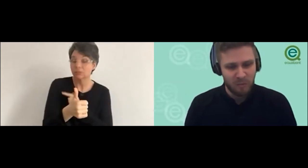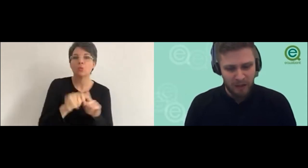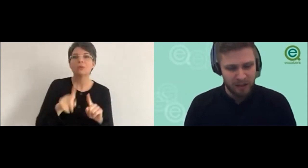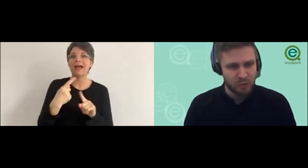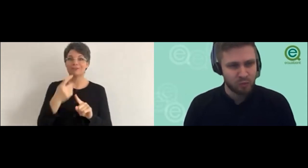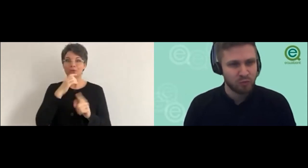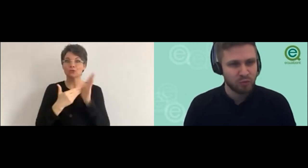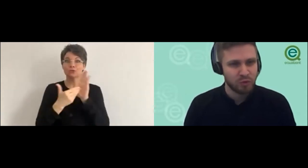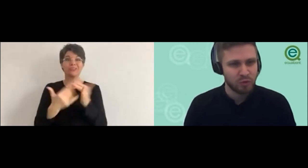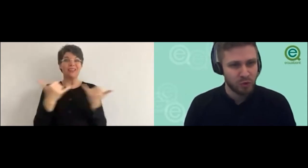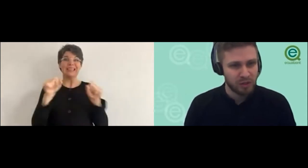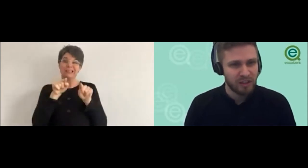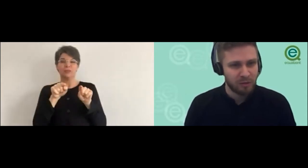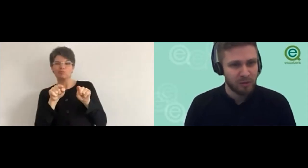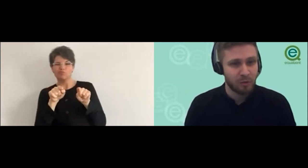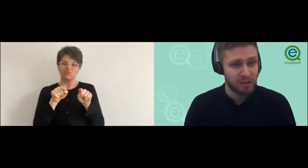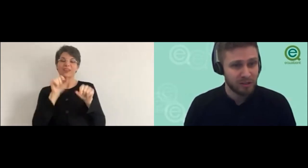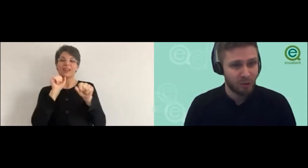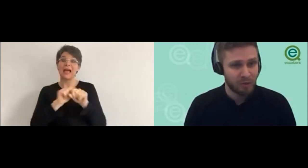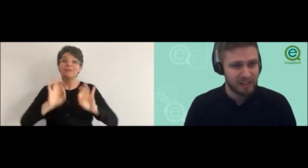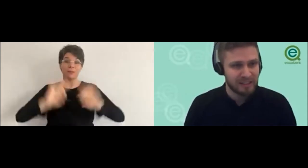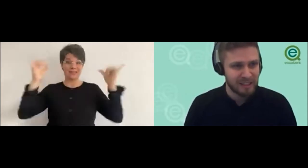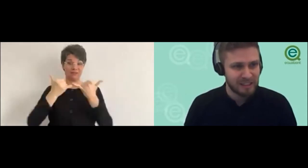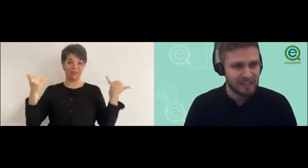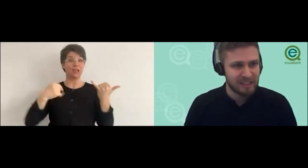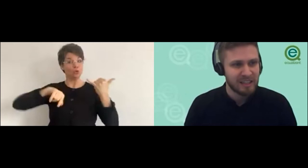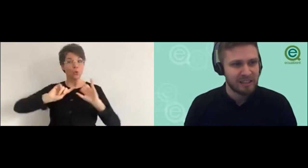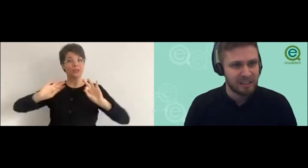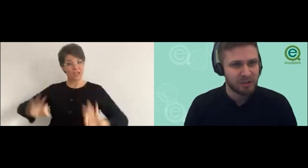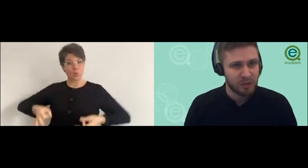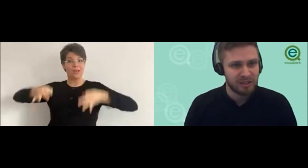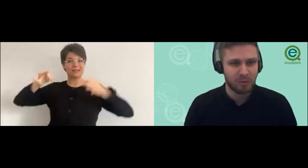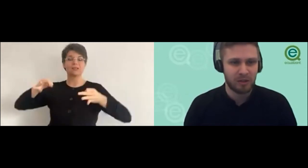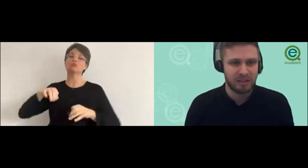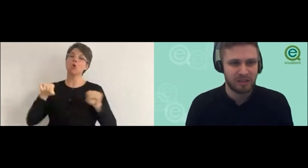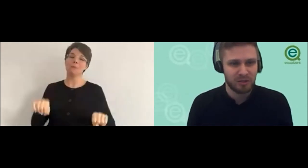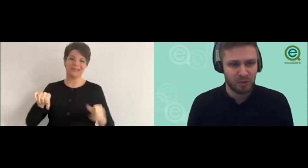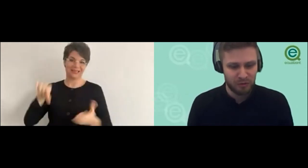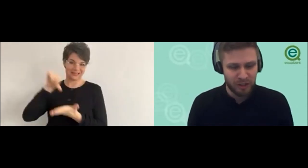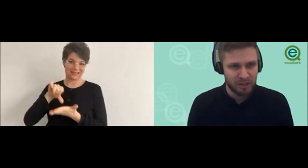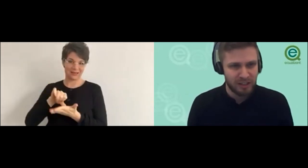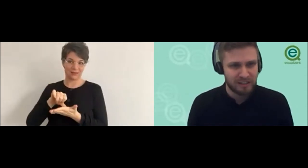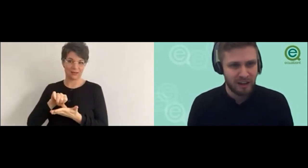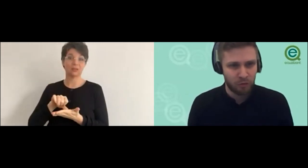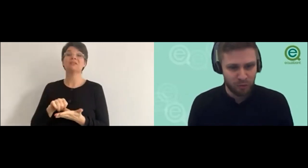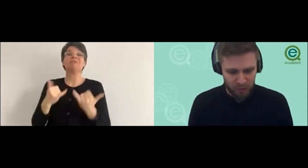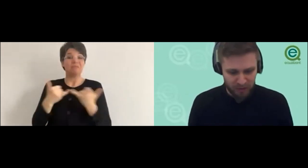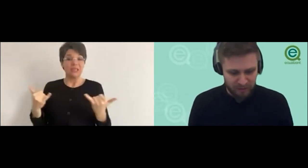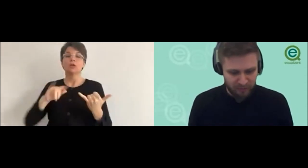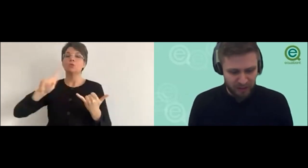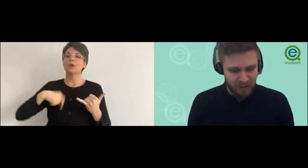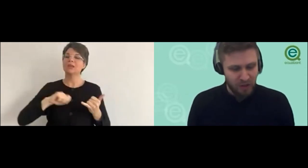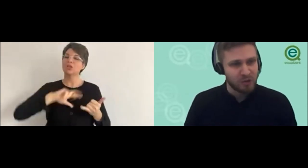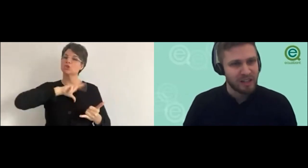verbessern durch eben Equalisant-Kompetenzzentren, die durch das Equalisant Social Franchise aufgebaut